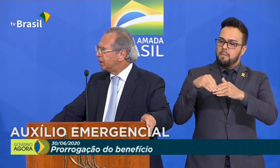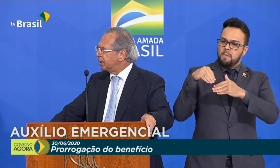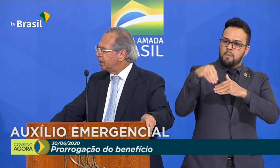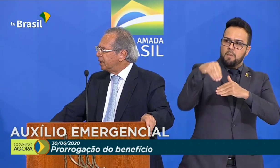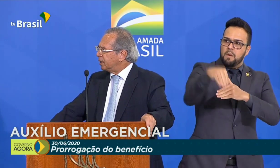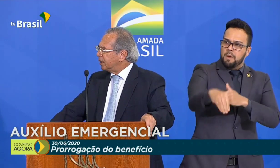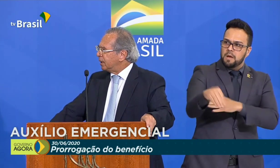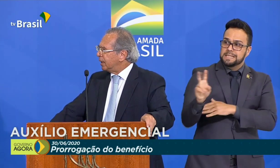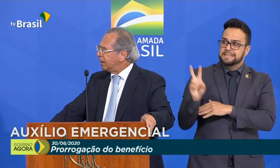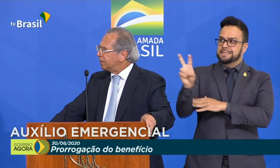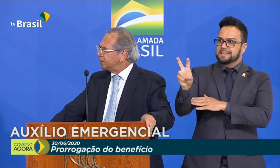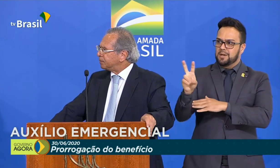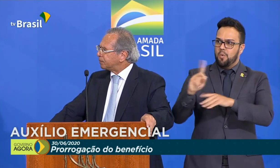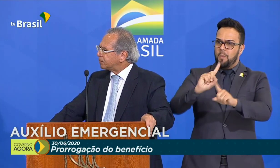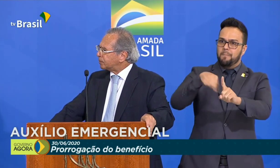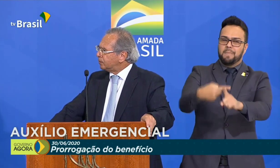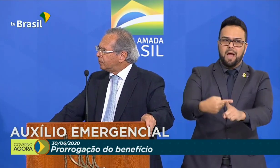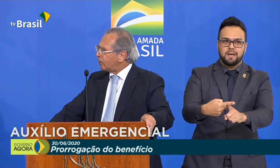postergamos